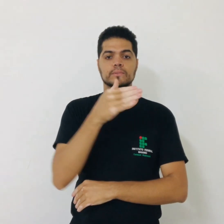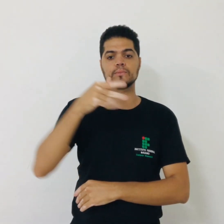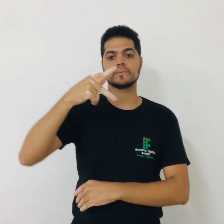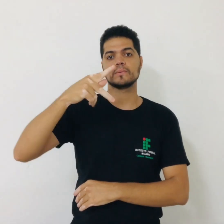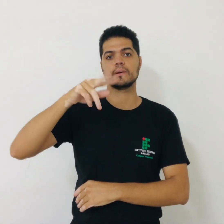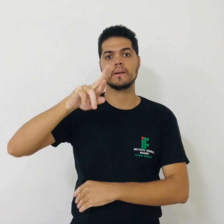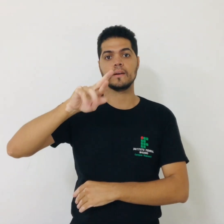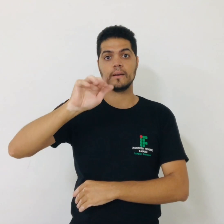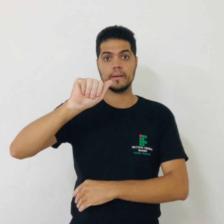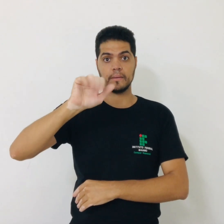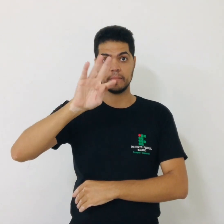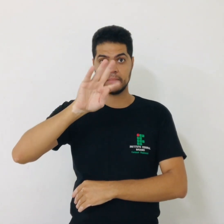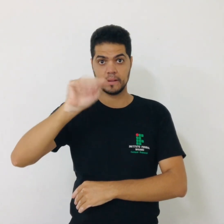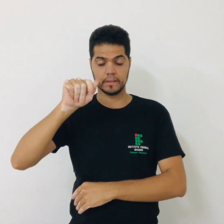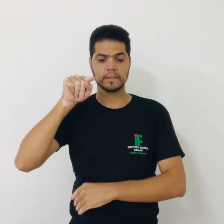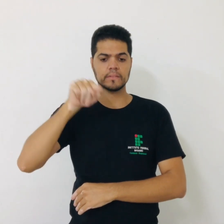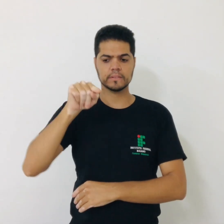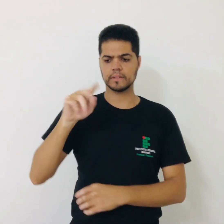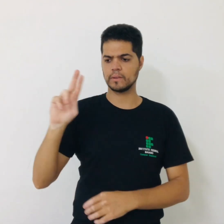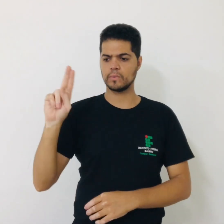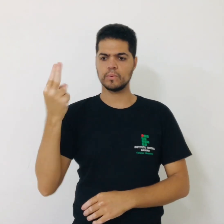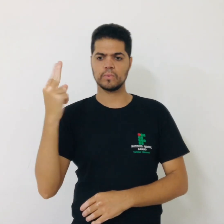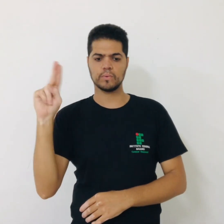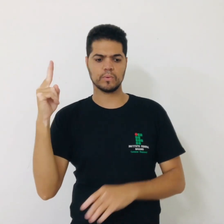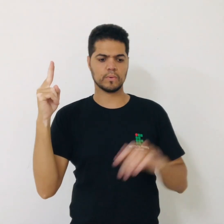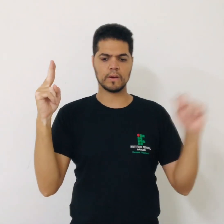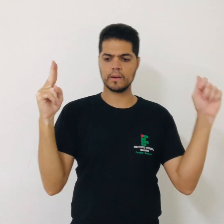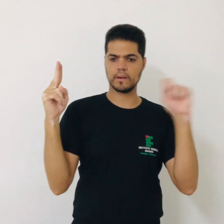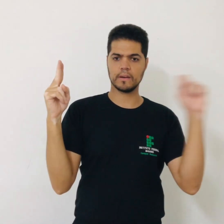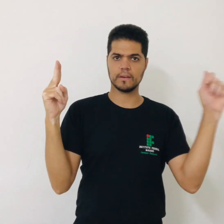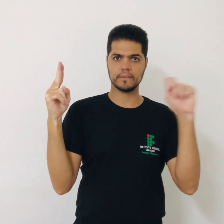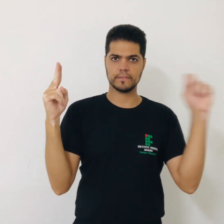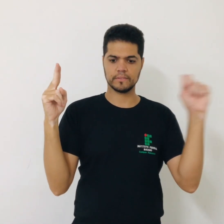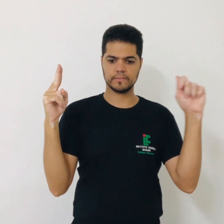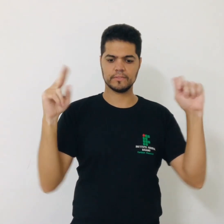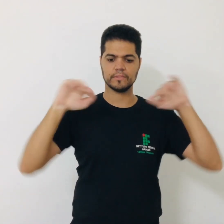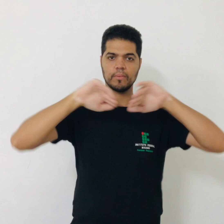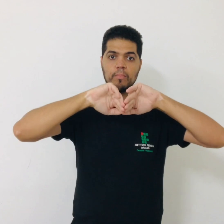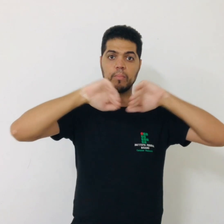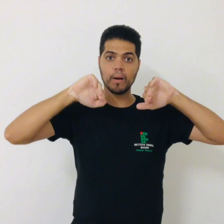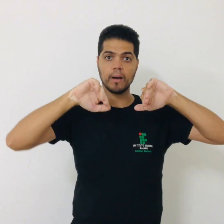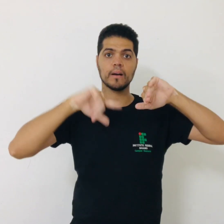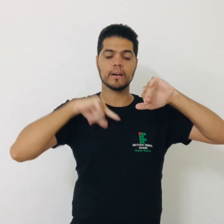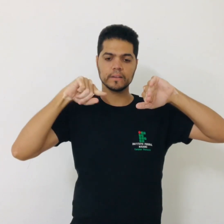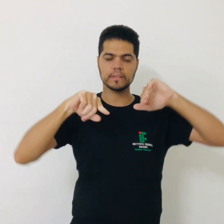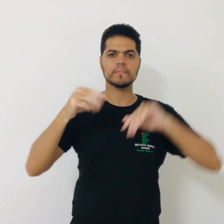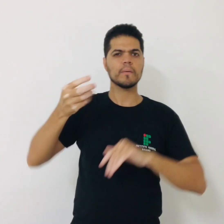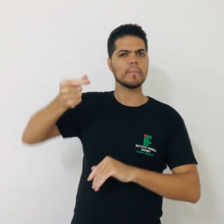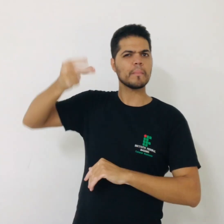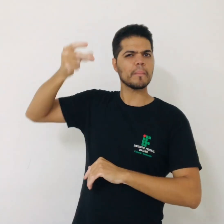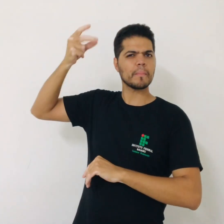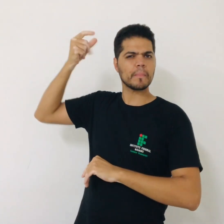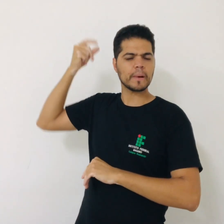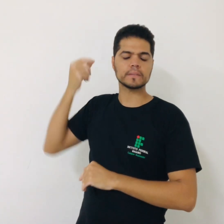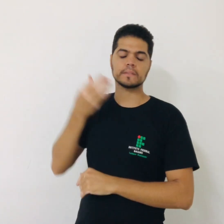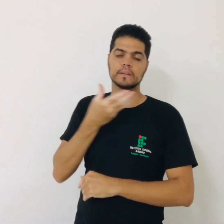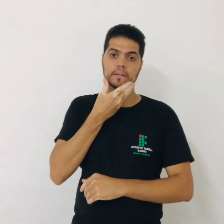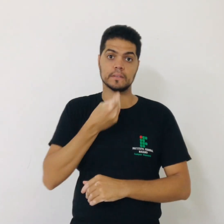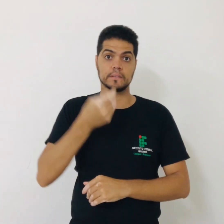A Bacia do Prata separa Uruguai e Argentina e fazendo a foz com o Oceano Atlântico. Quando os espanhóis